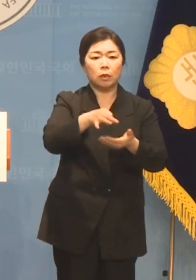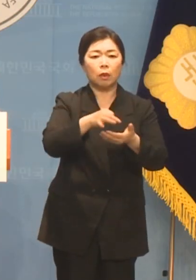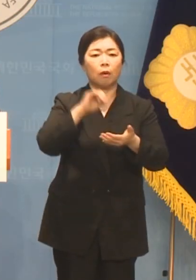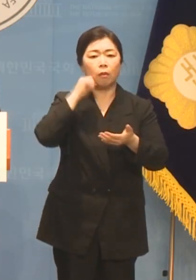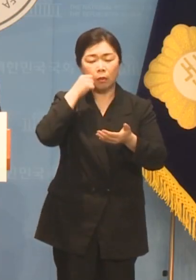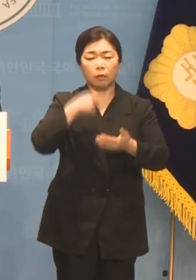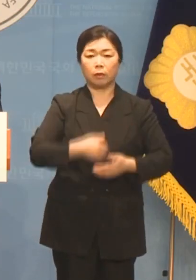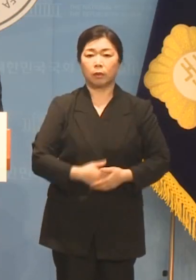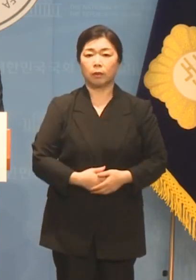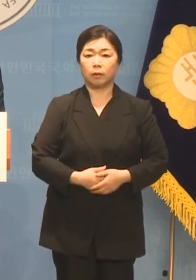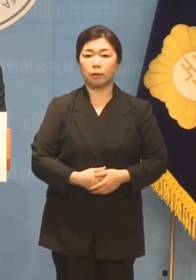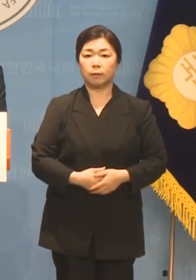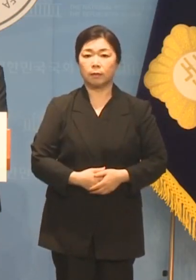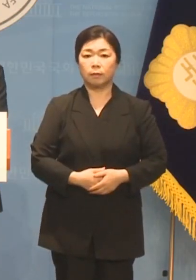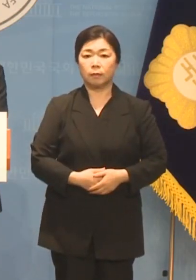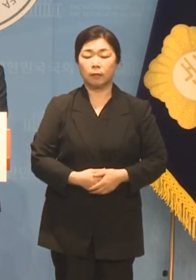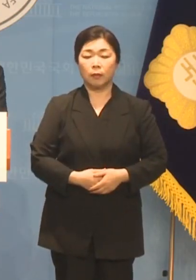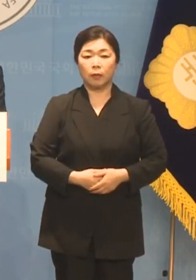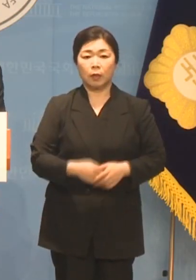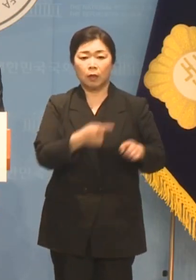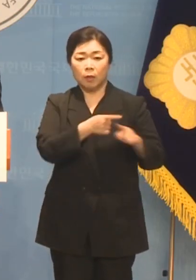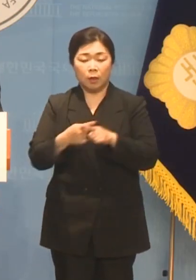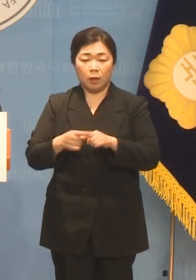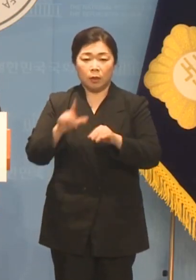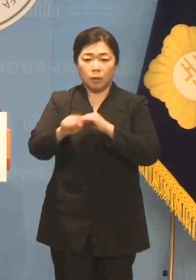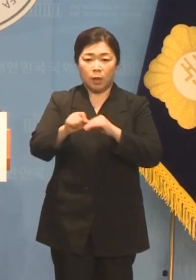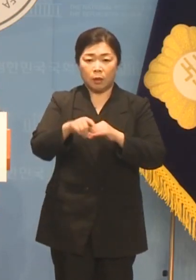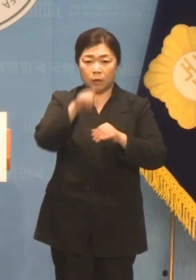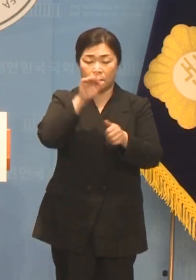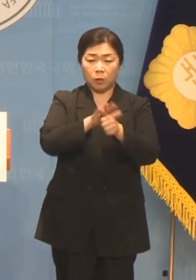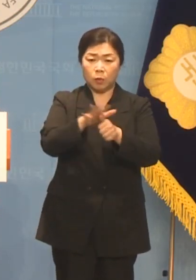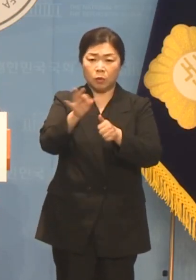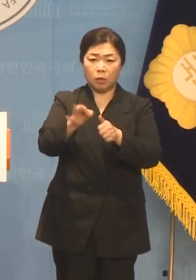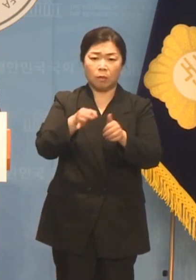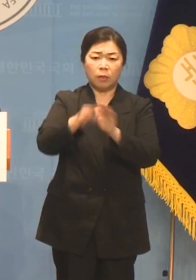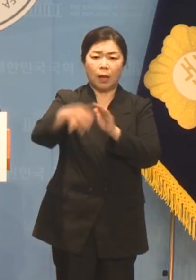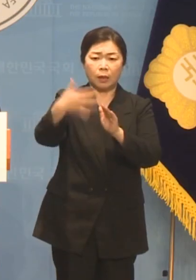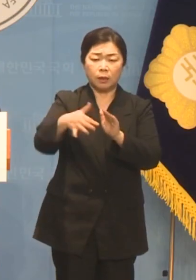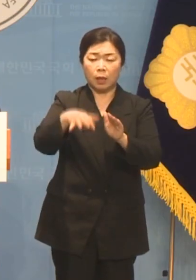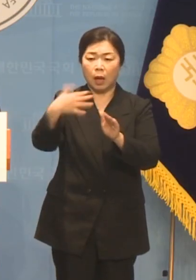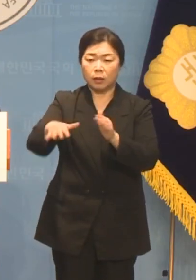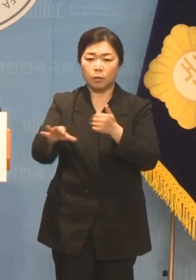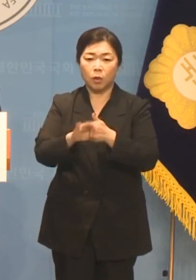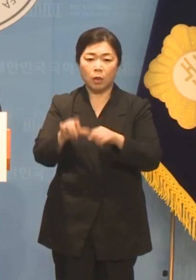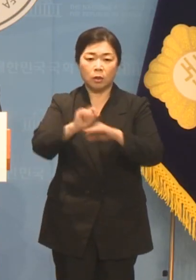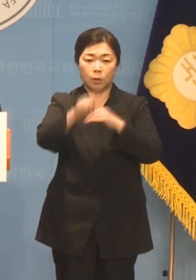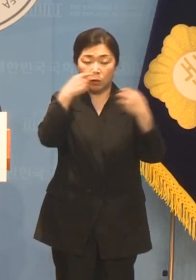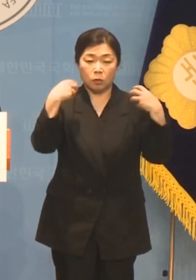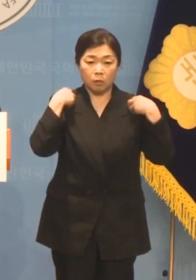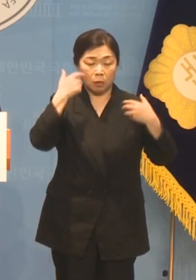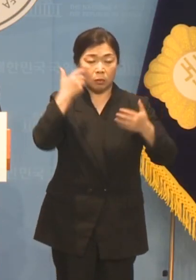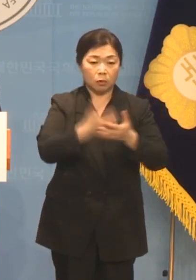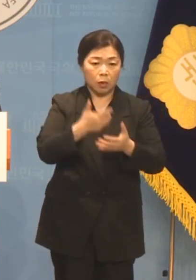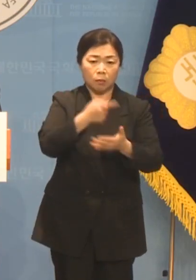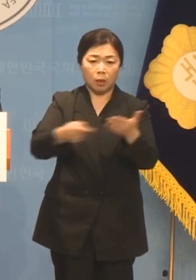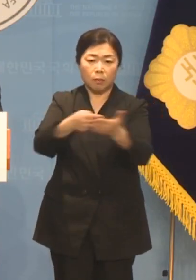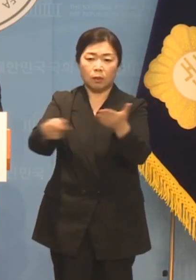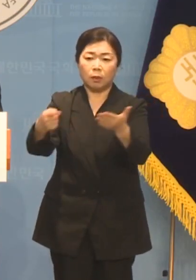2년간 했듯이 대규모 불황사태나 일방적인 지방교부세 미교부로 대응하며 지자체에 충격을 주고